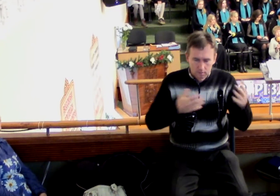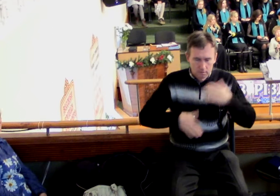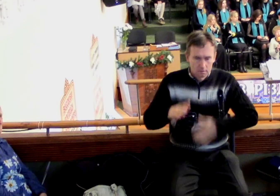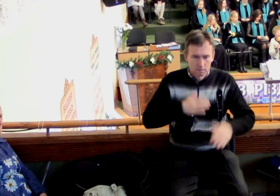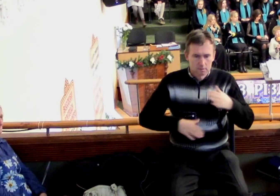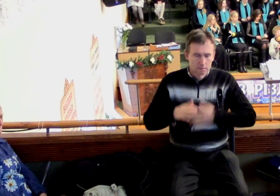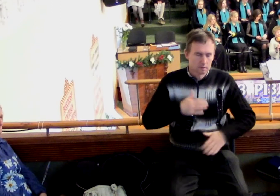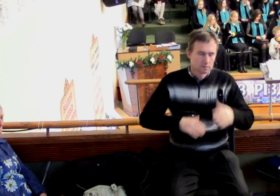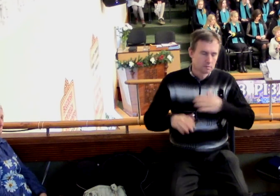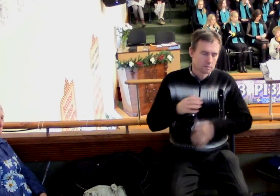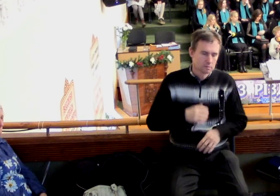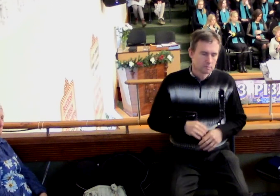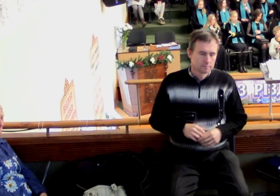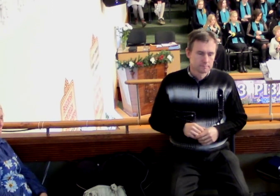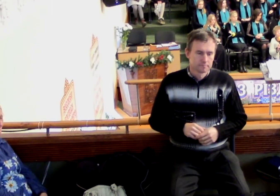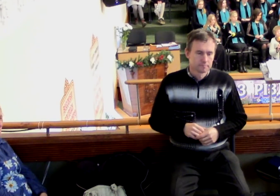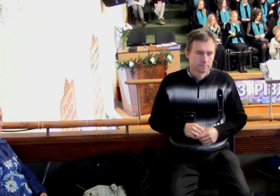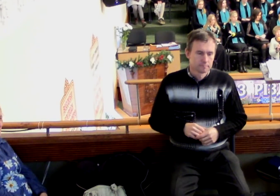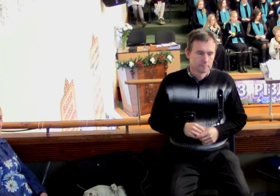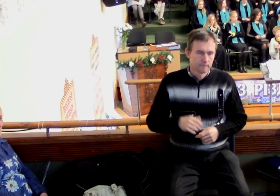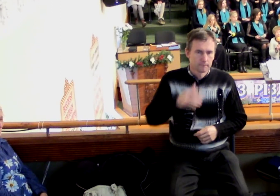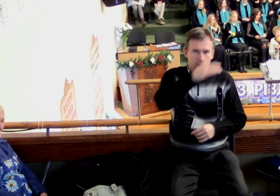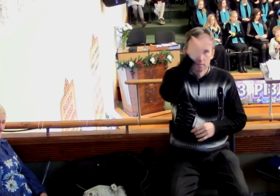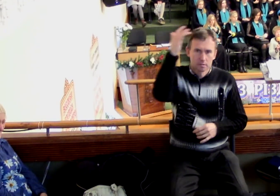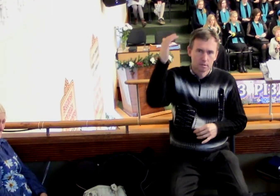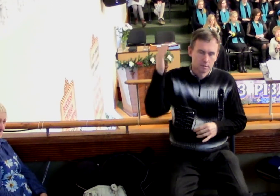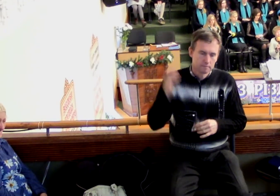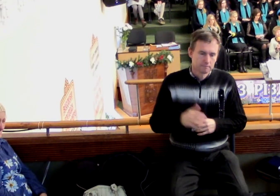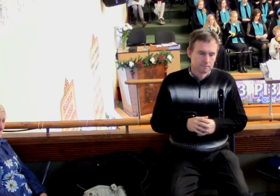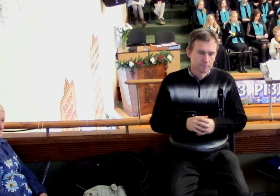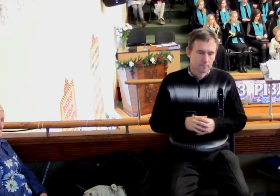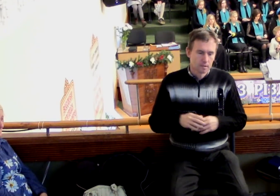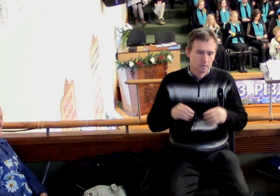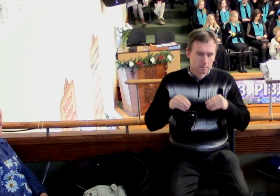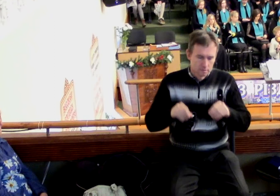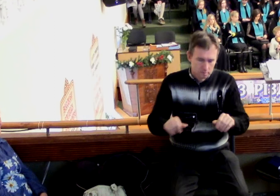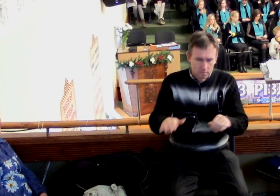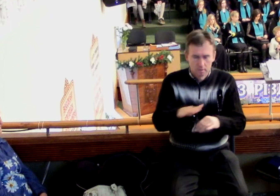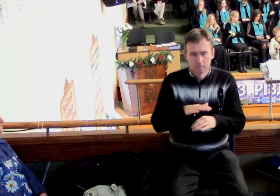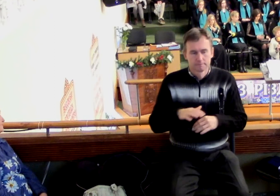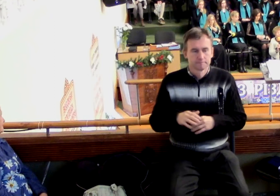и ликование и в небесах, и на земле.